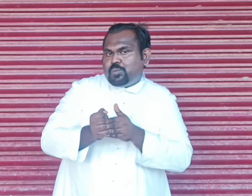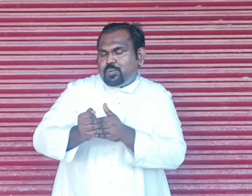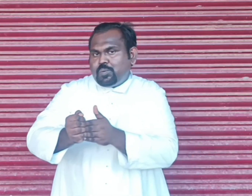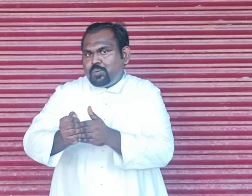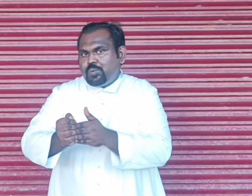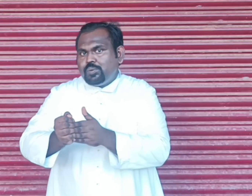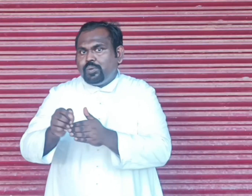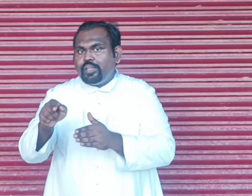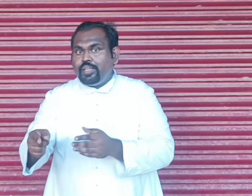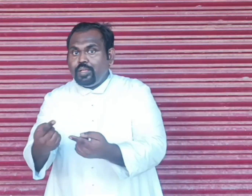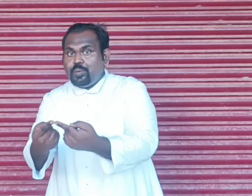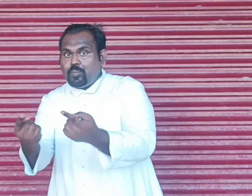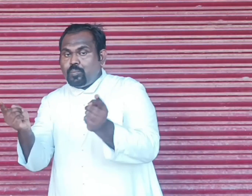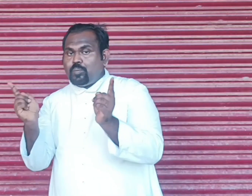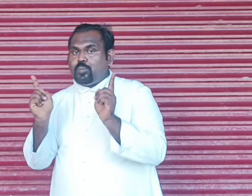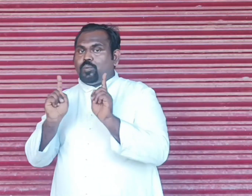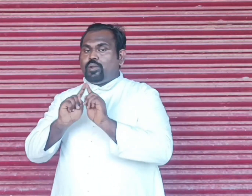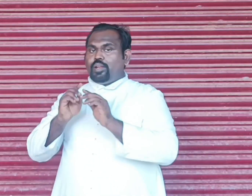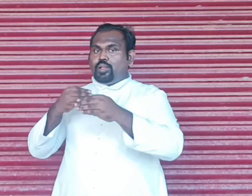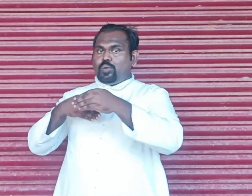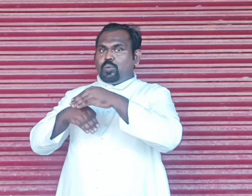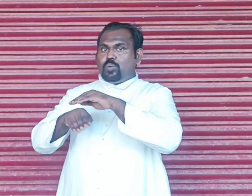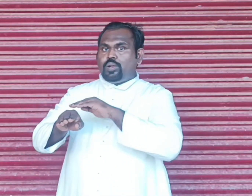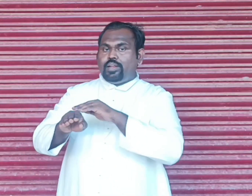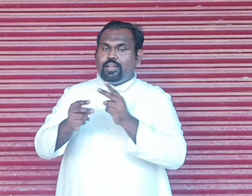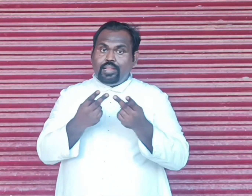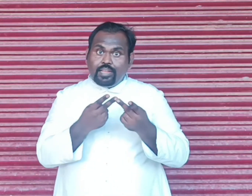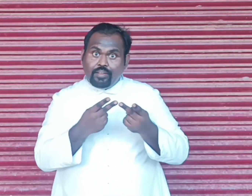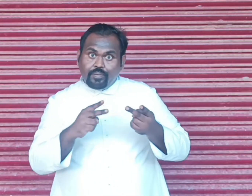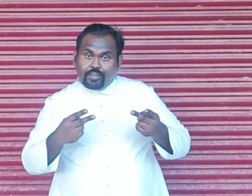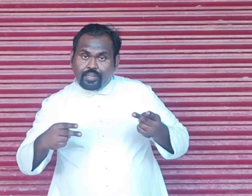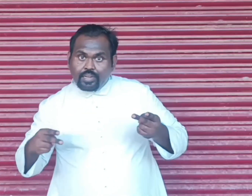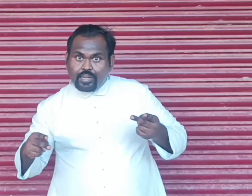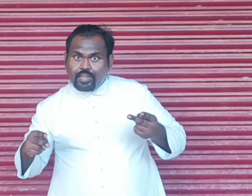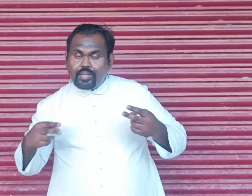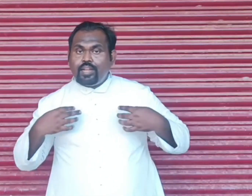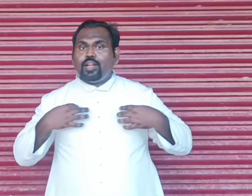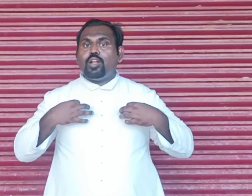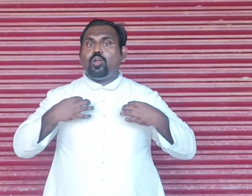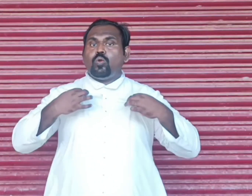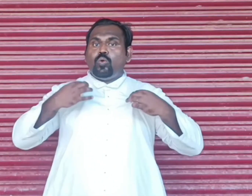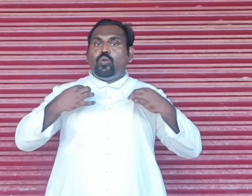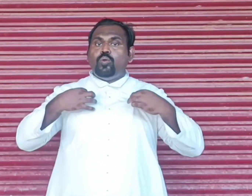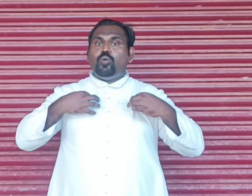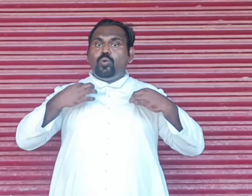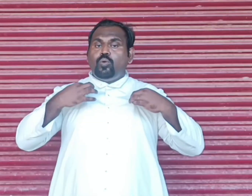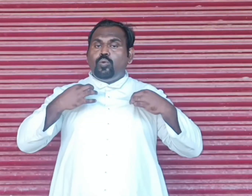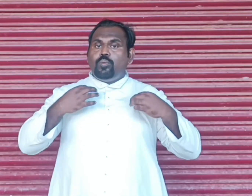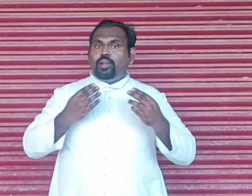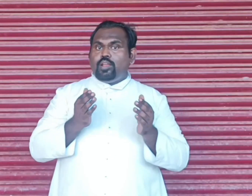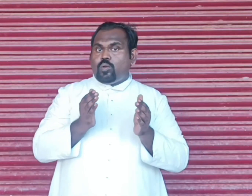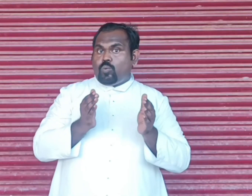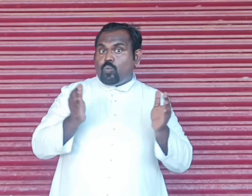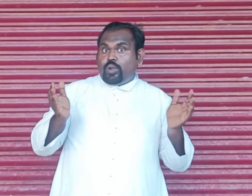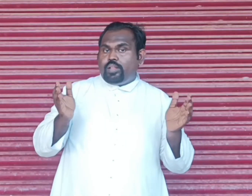മുറിയിൽ കൊണ്ടുപോകുന്നു. ആ മുറിയുടെ ഉള്ളിൽ വിവിധങ്ങളായിട്ടുള്ള അളവുകളിലുള്ള,